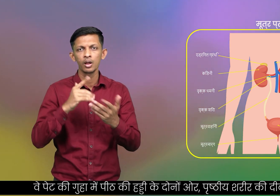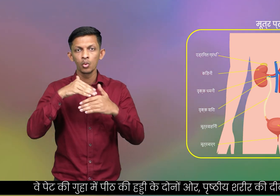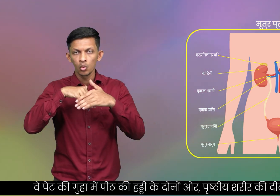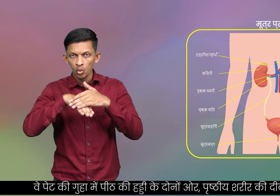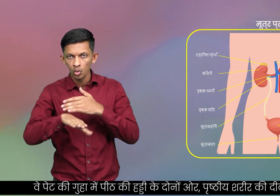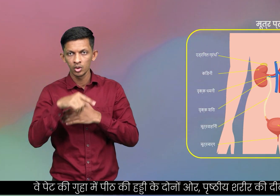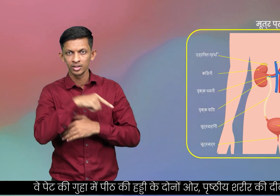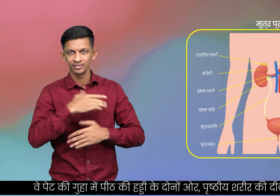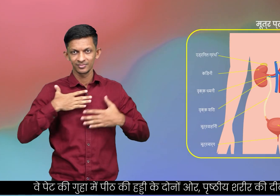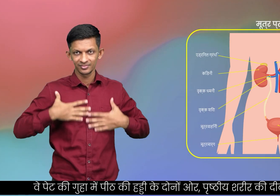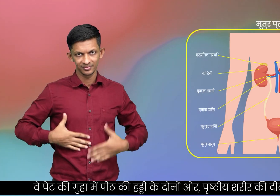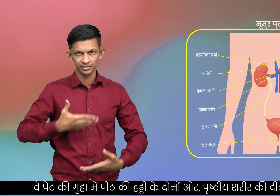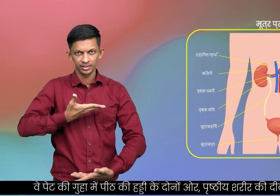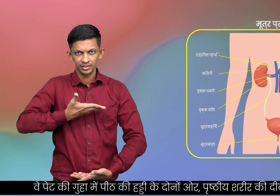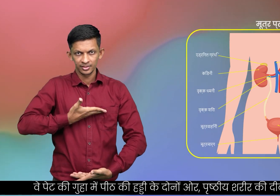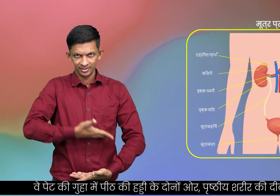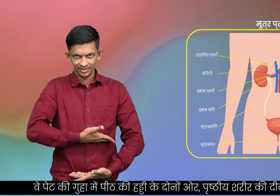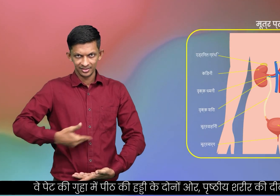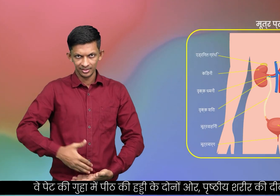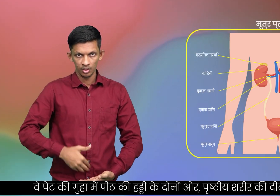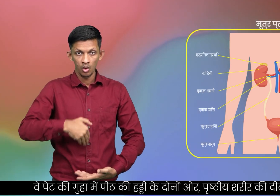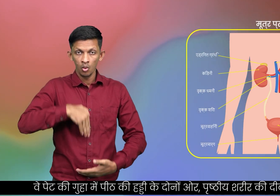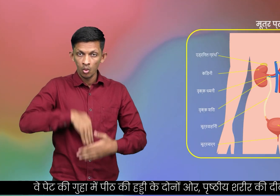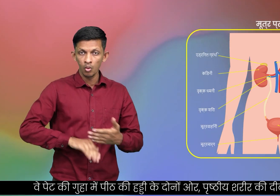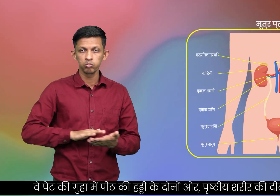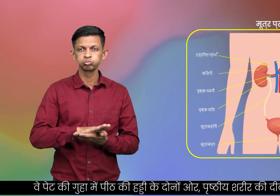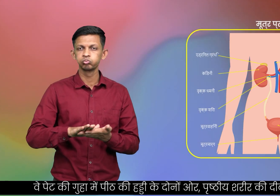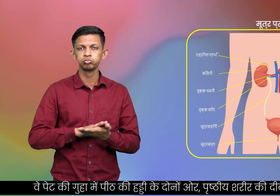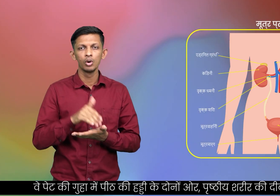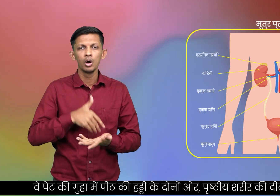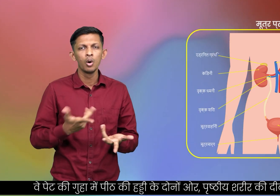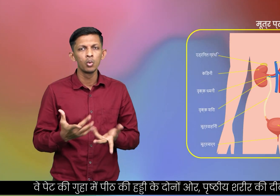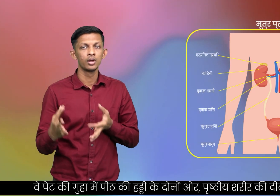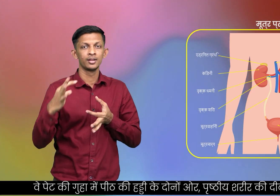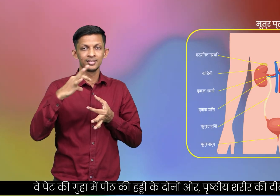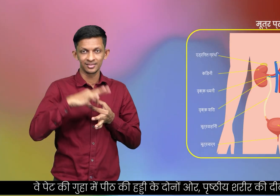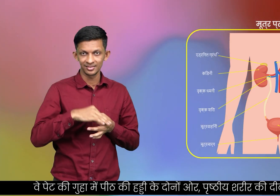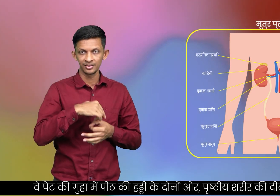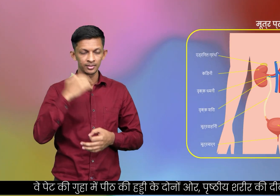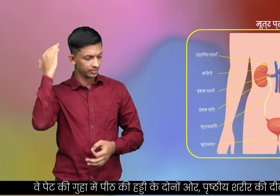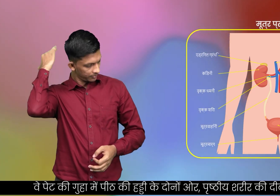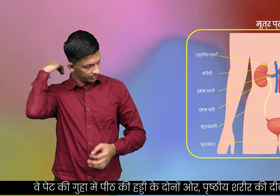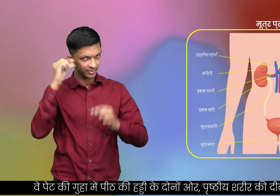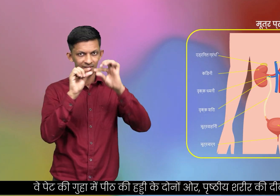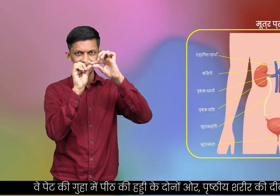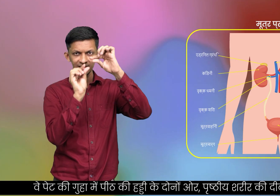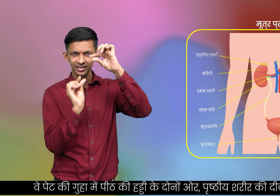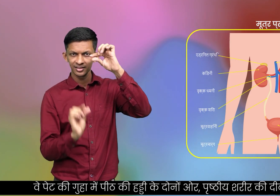की गुहा के पीठ की हड्डी के दोनों ओर